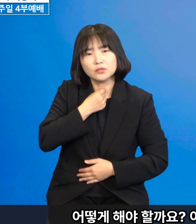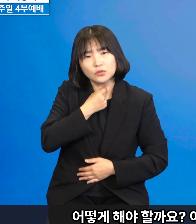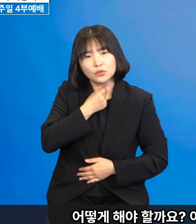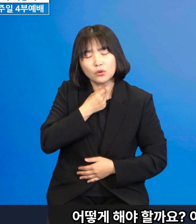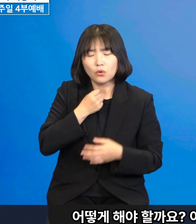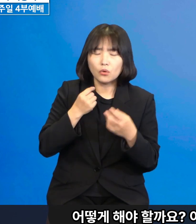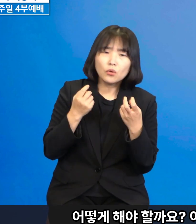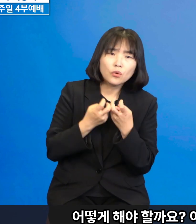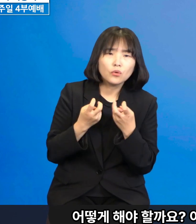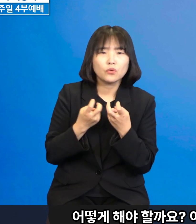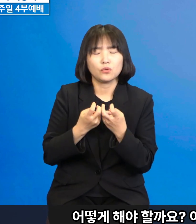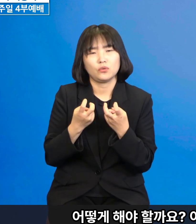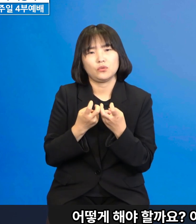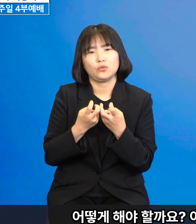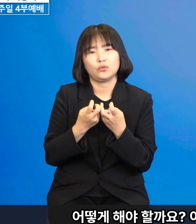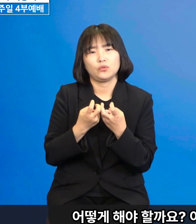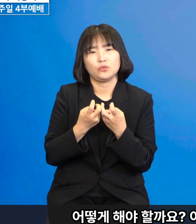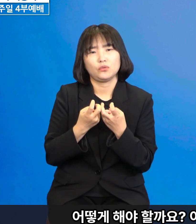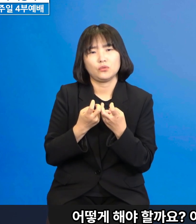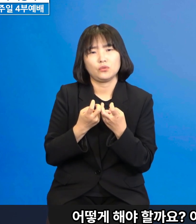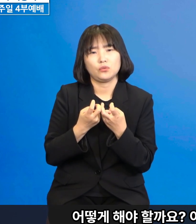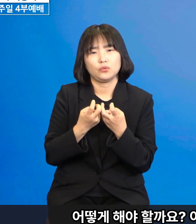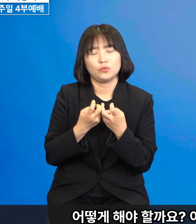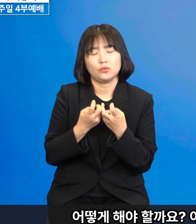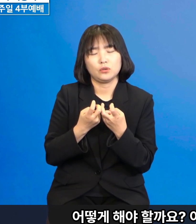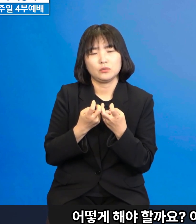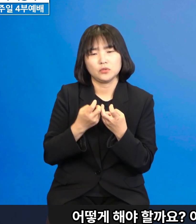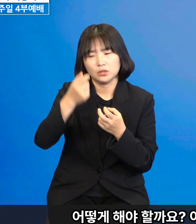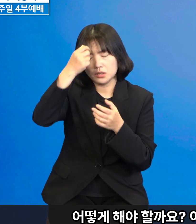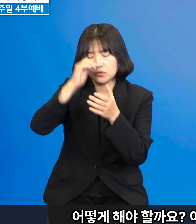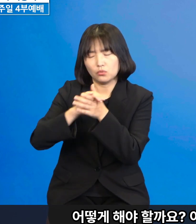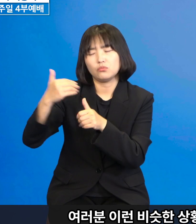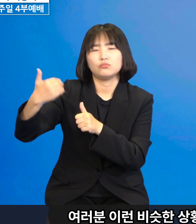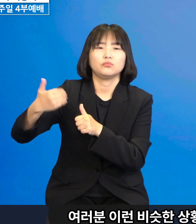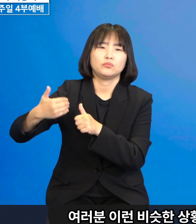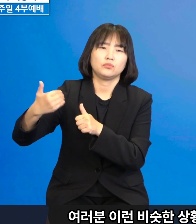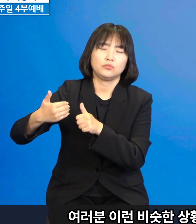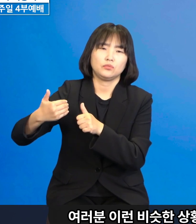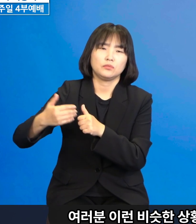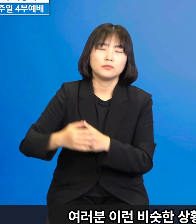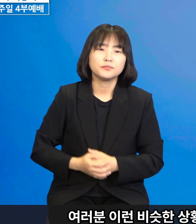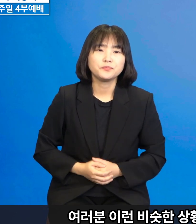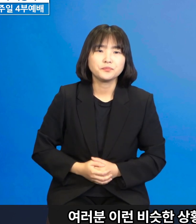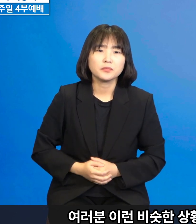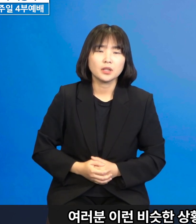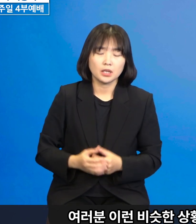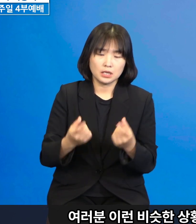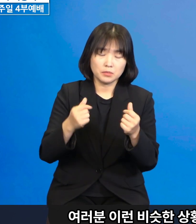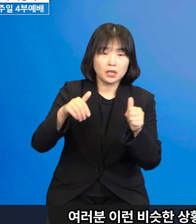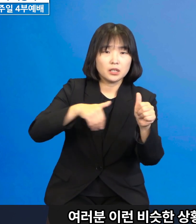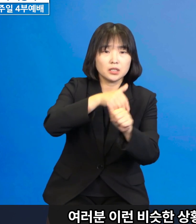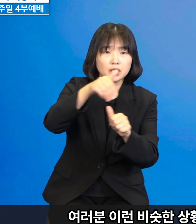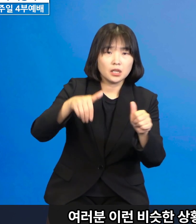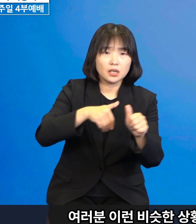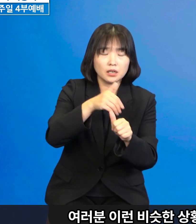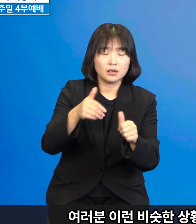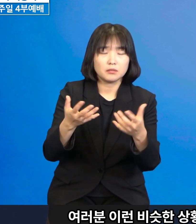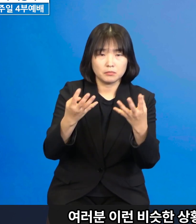해야 할까요? 이런 기도 부탁을 하신 거예요. 여러분, 이런 비슷한 상황에 처한 분들이 꽤